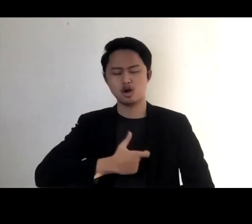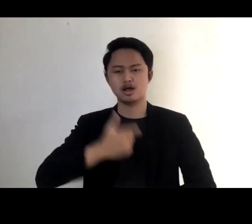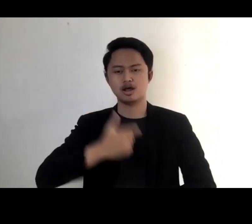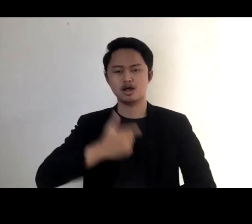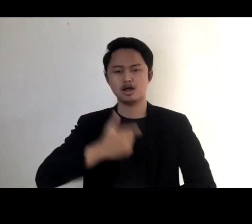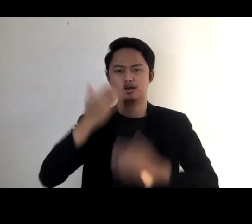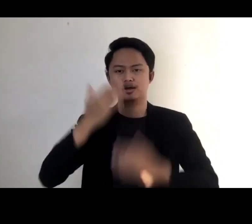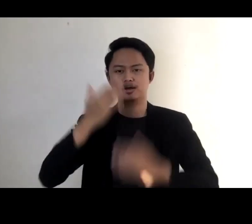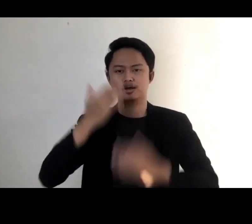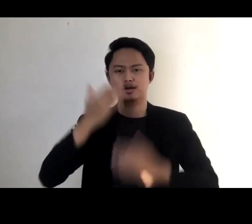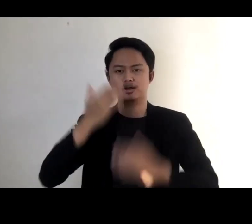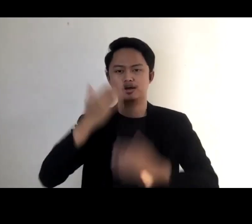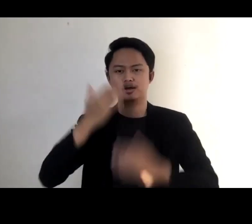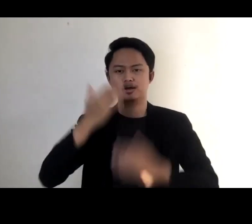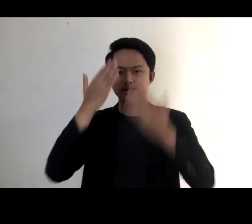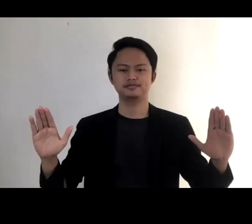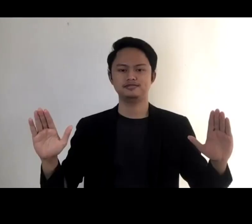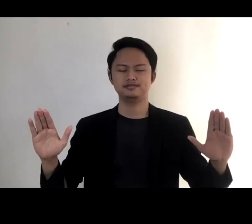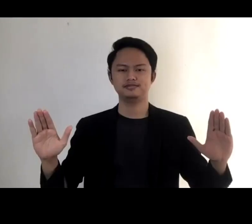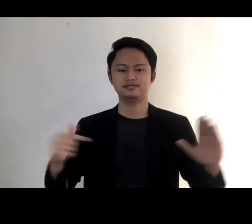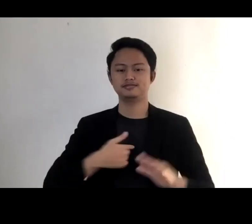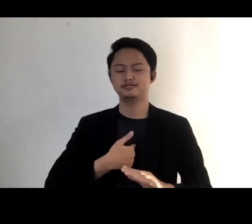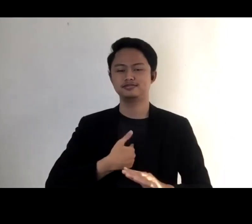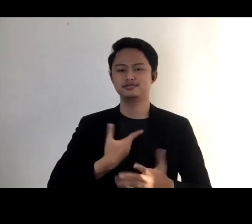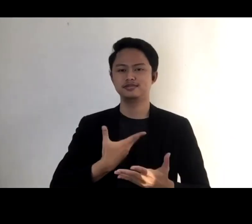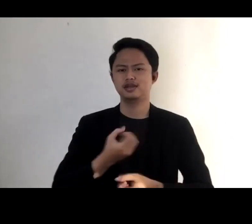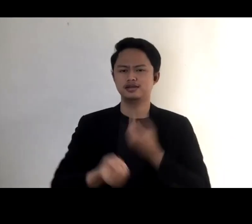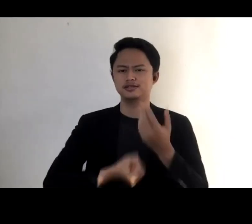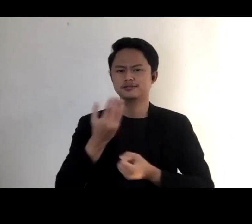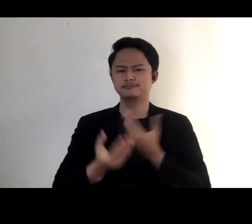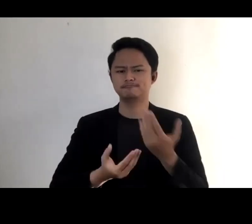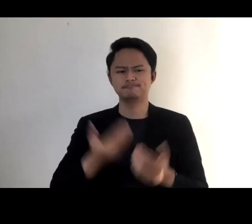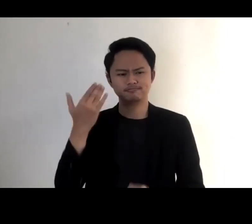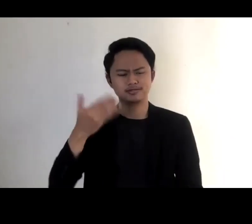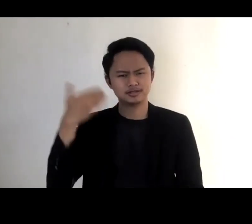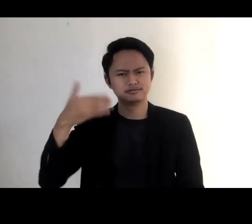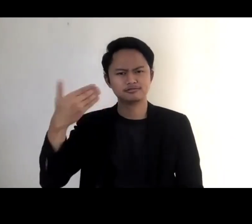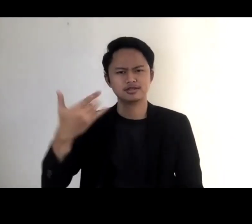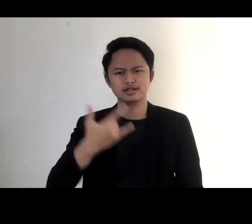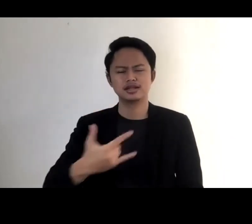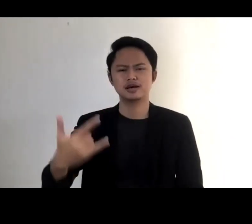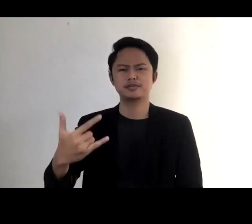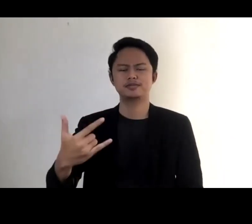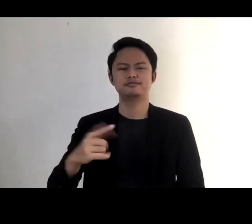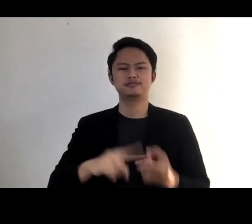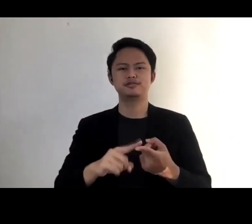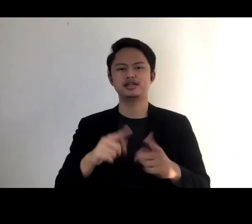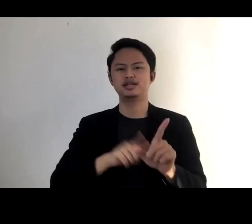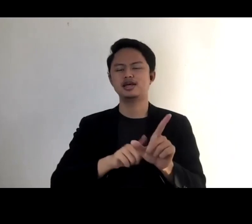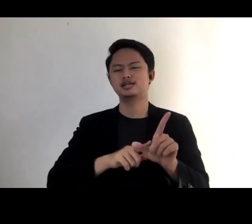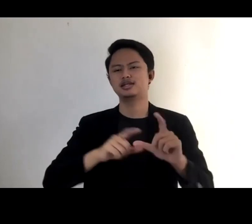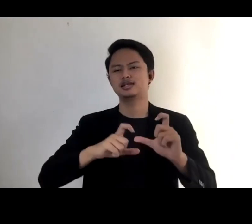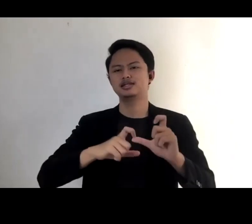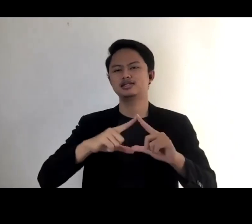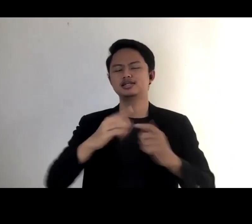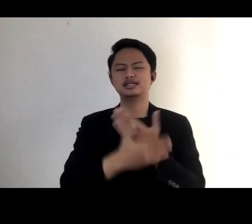tentunya sekali lagi dan yang tidak habis-habisnya saya sampaikan apresiasi kepada kawan-kawan dari Yayasan Sayangi Tunas